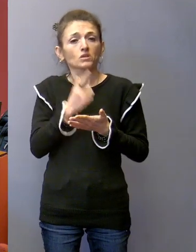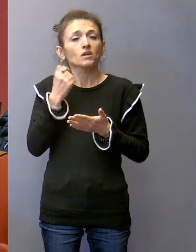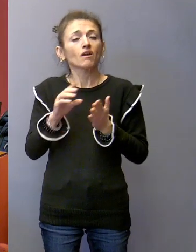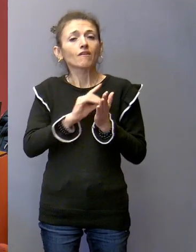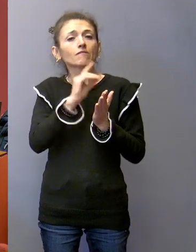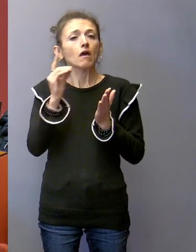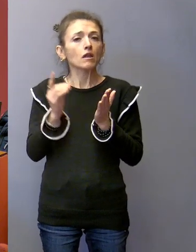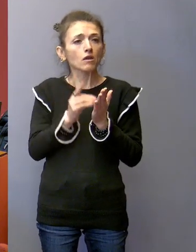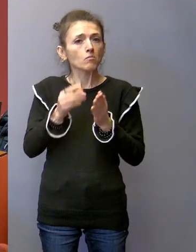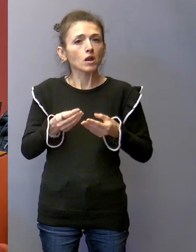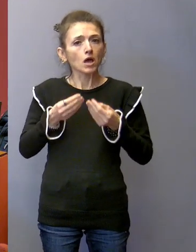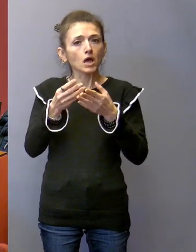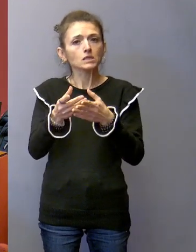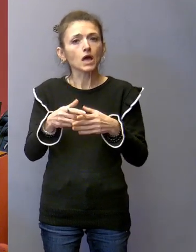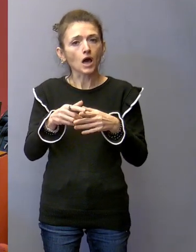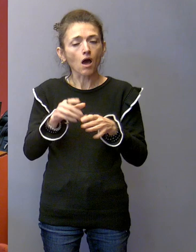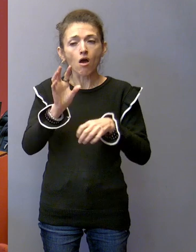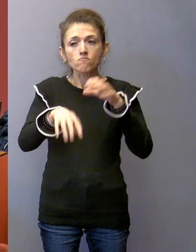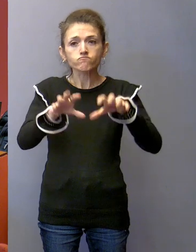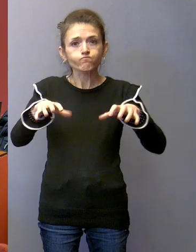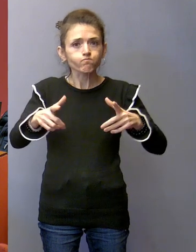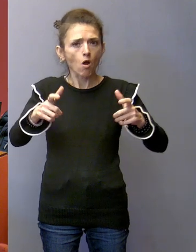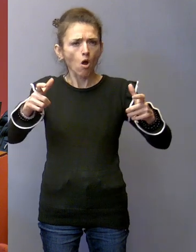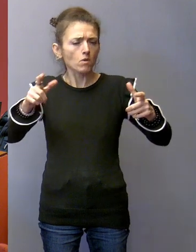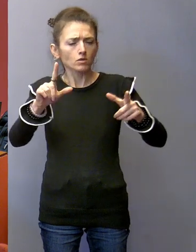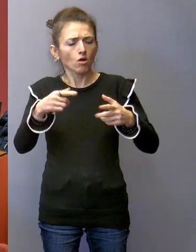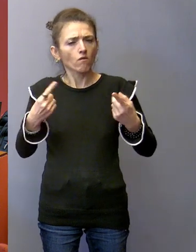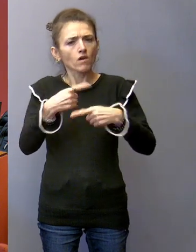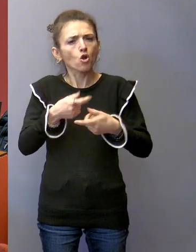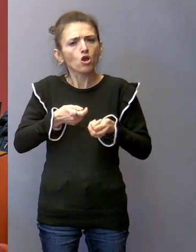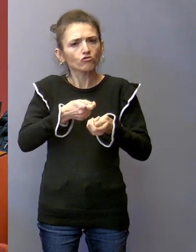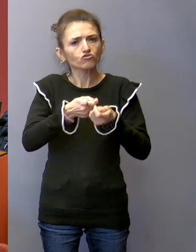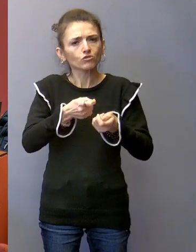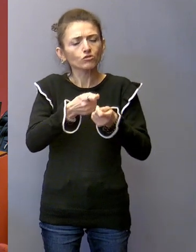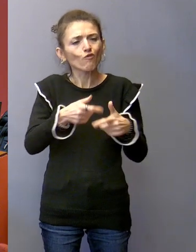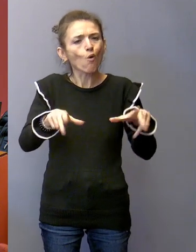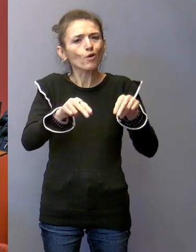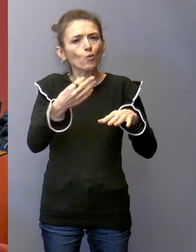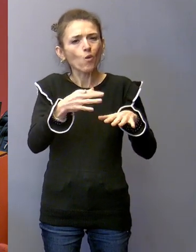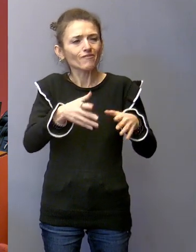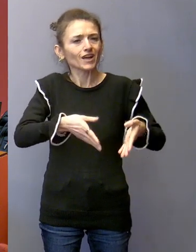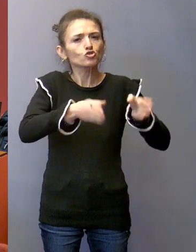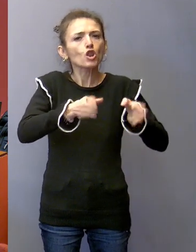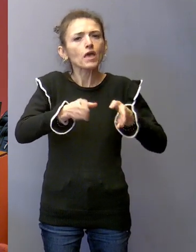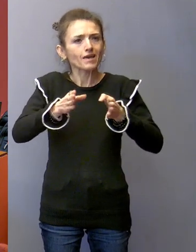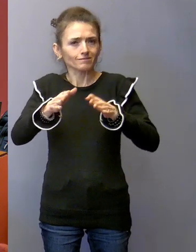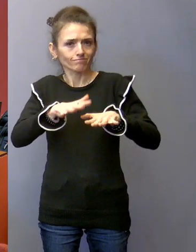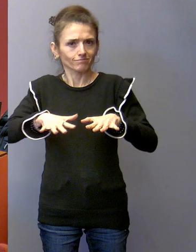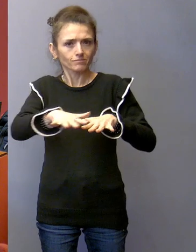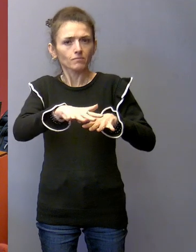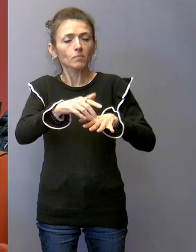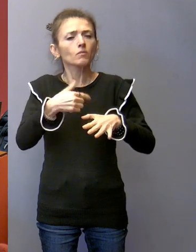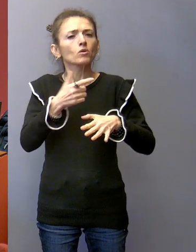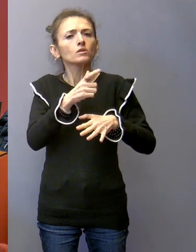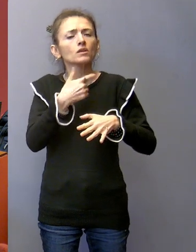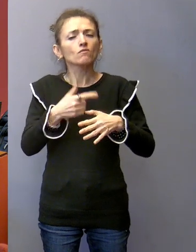incremento di carico insediativo e contestualmente è un incentivo alla riqualificazione di una parte del patrimonio edili lì Questo perché Perché il